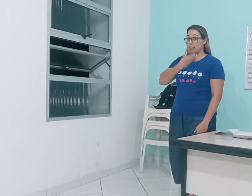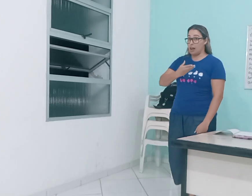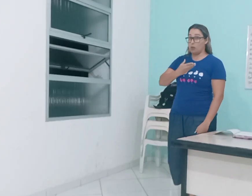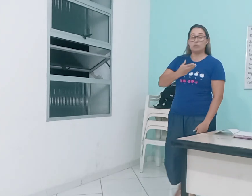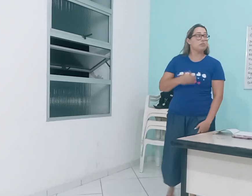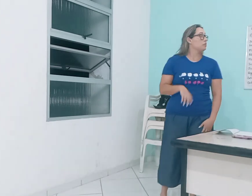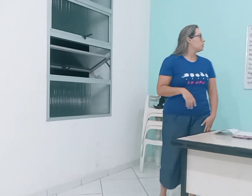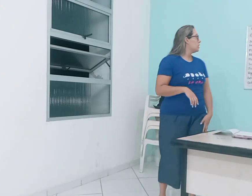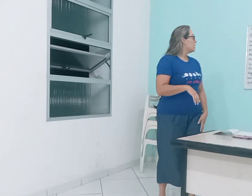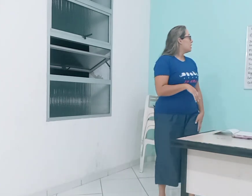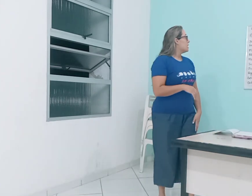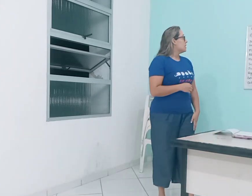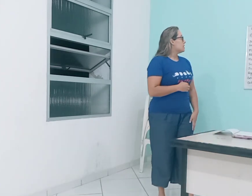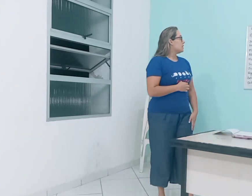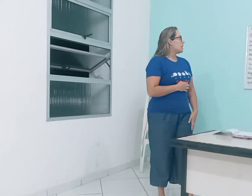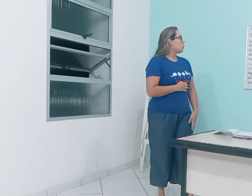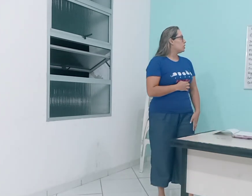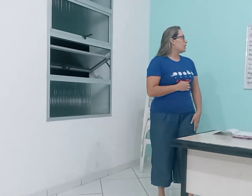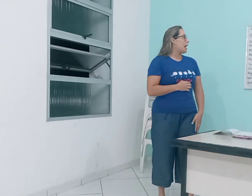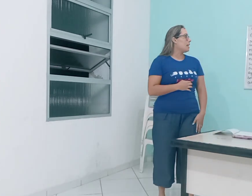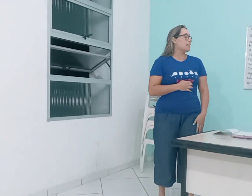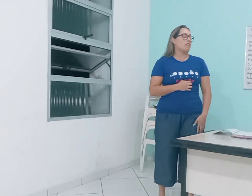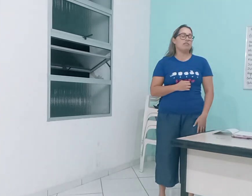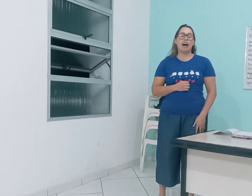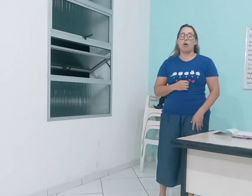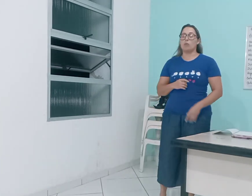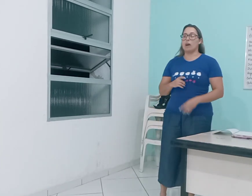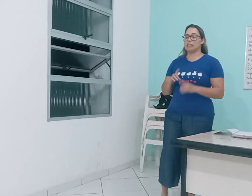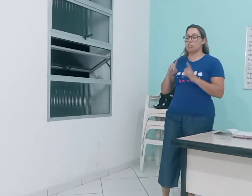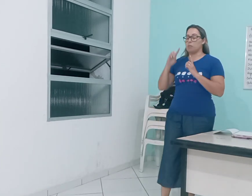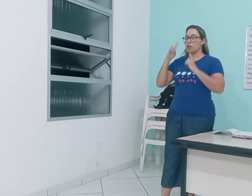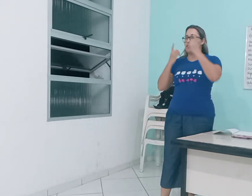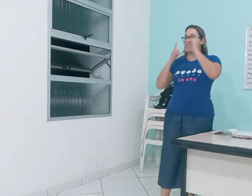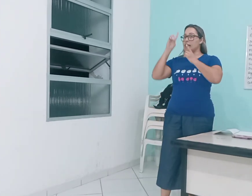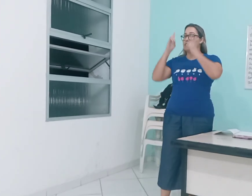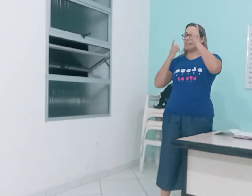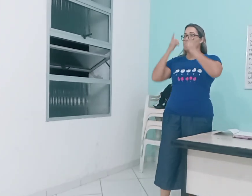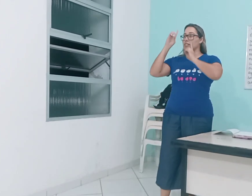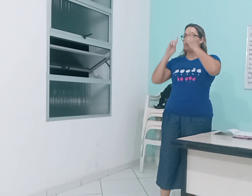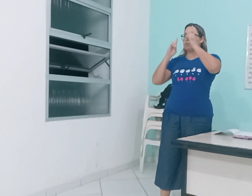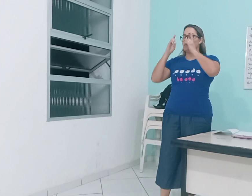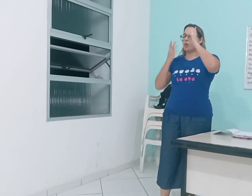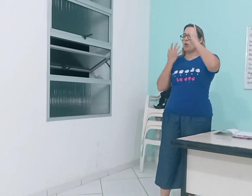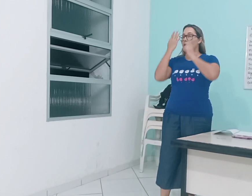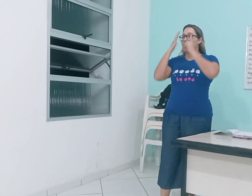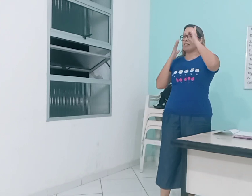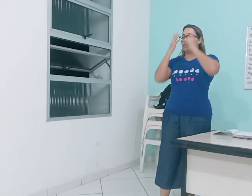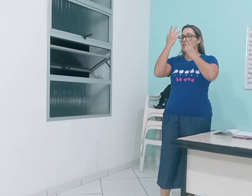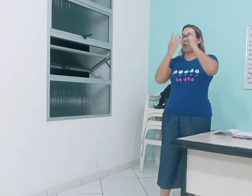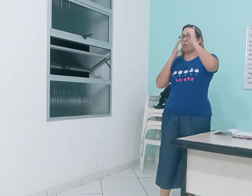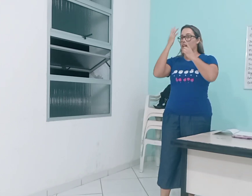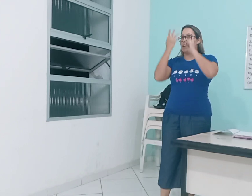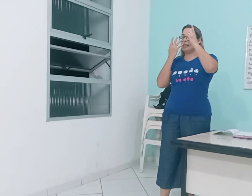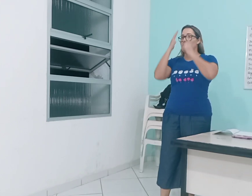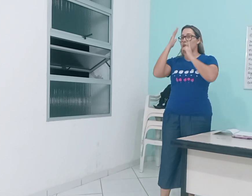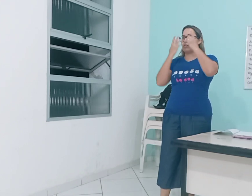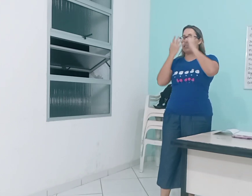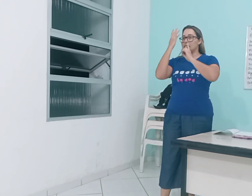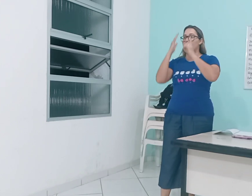Natal. Sinal de Carnaval, a gente pode fazer assim ou assim, como eu falei, né? Por causa das